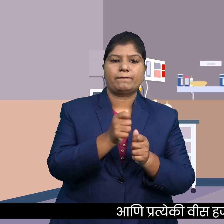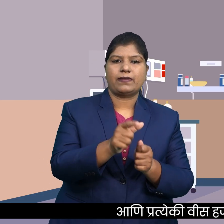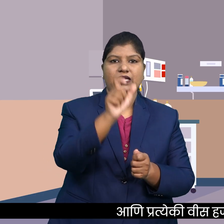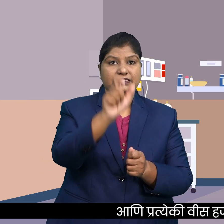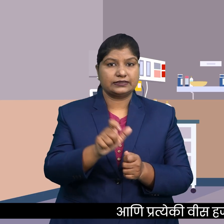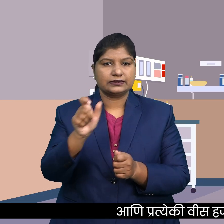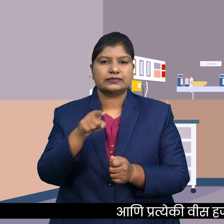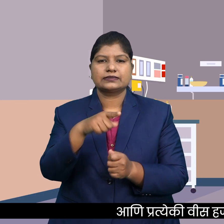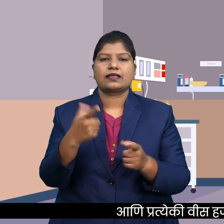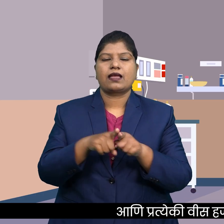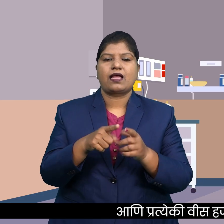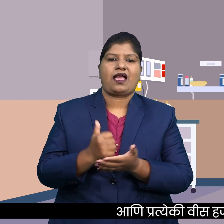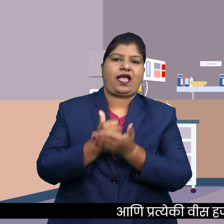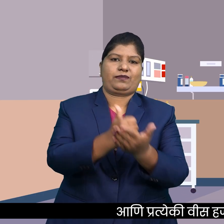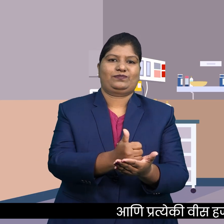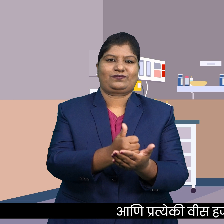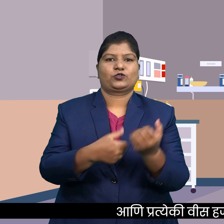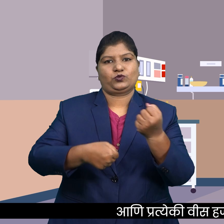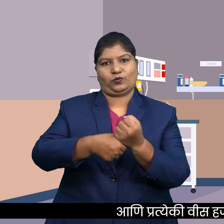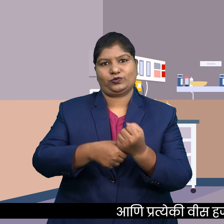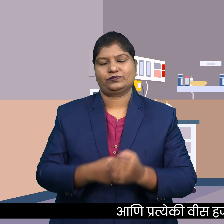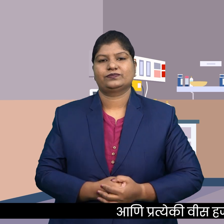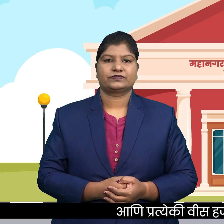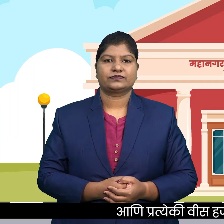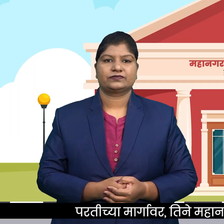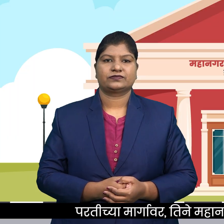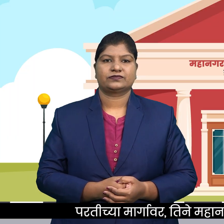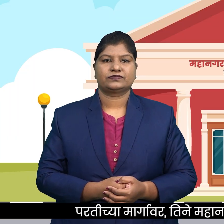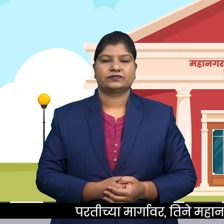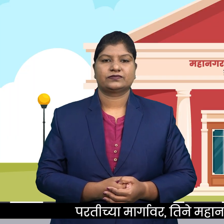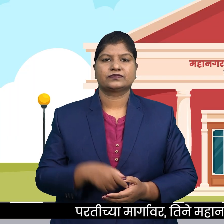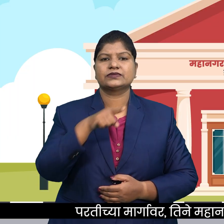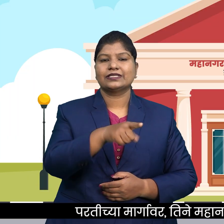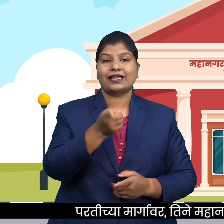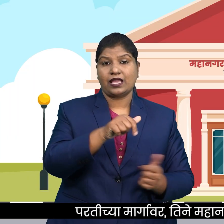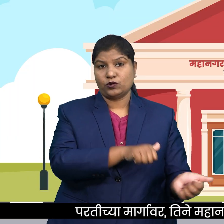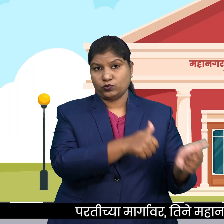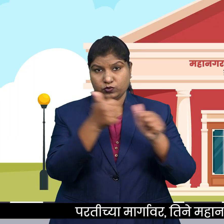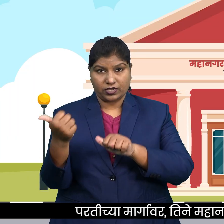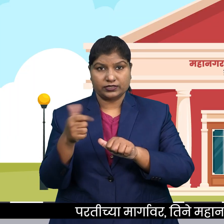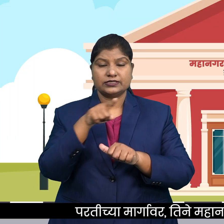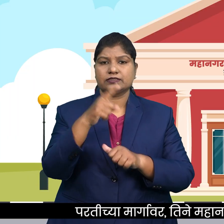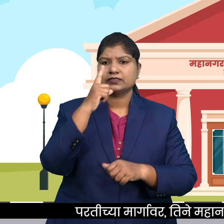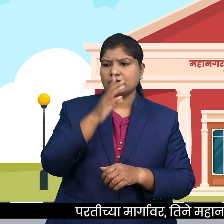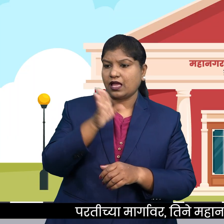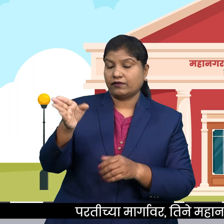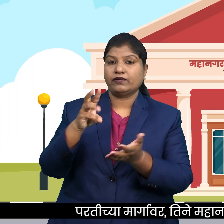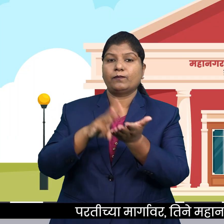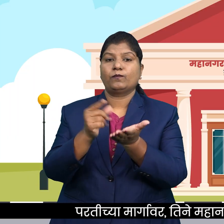20,000 रुपये मदत म्हणून दिली. परतीच्या मार्गावर तिने